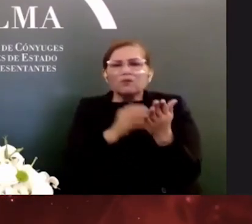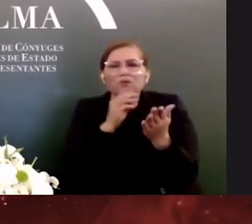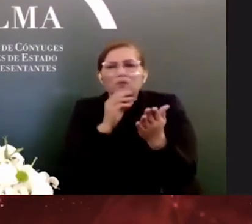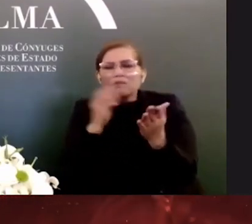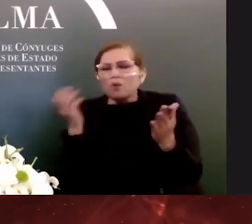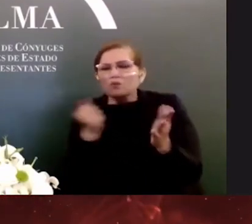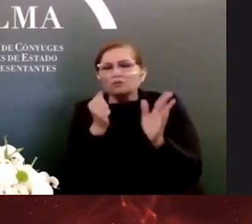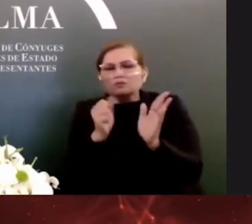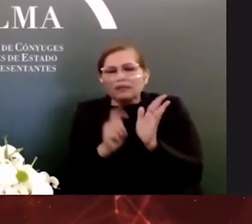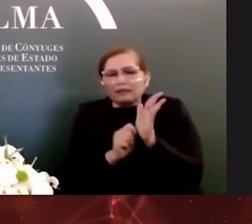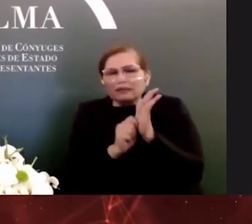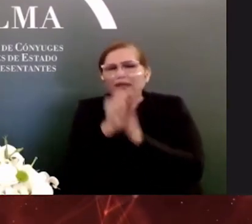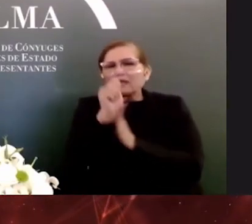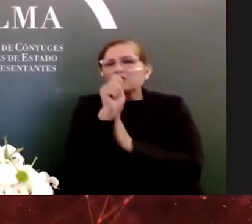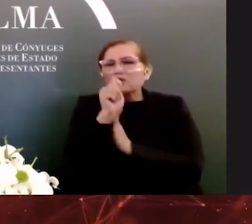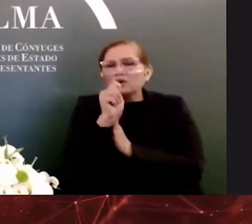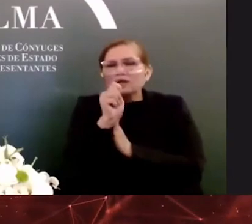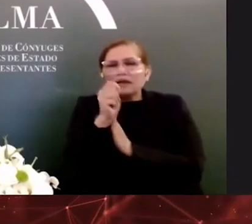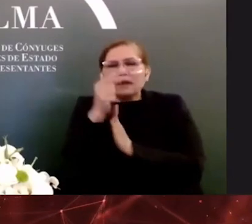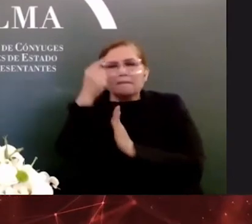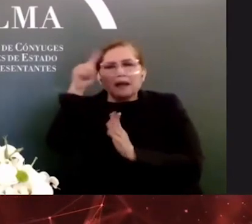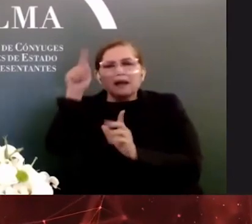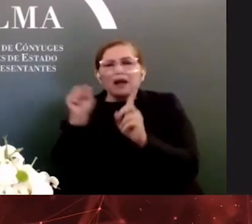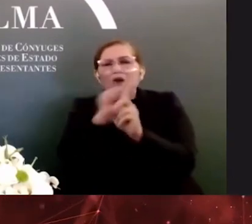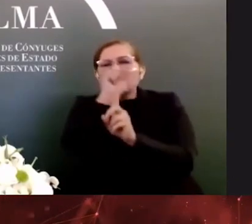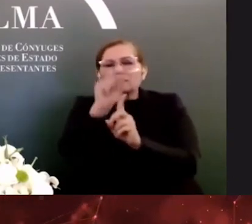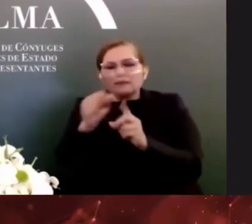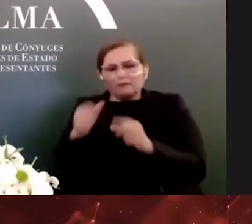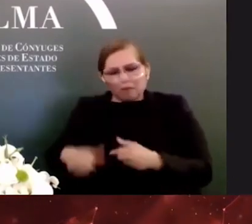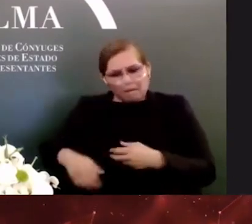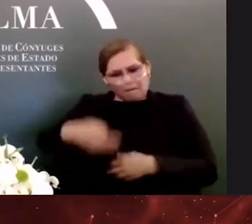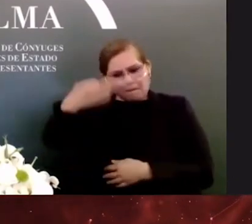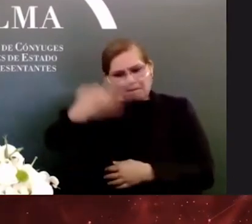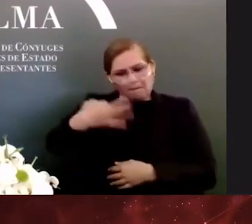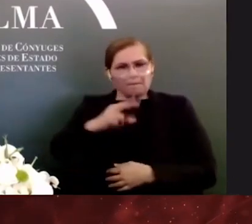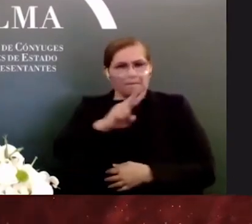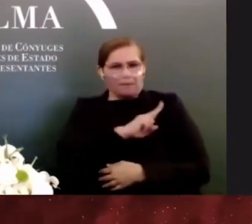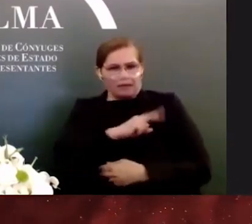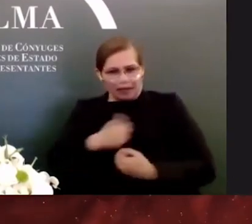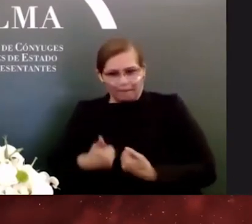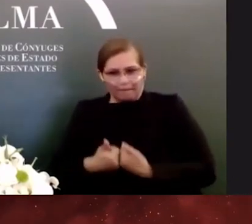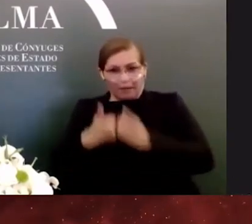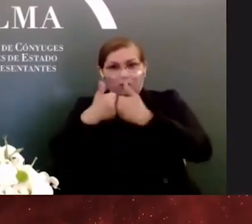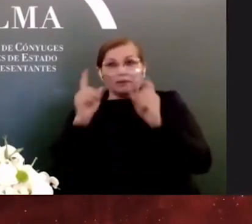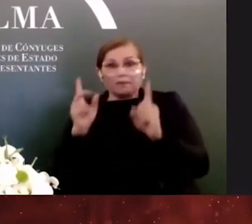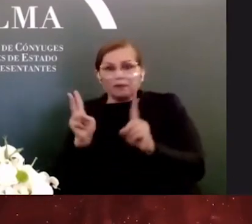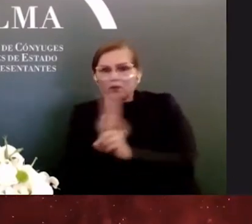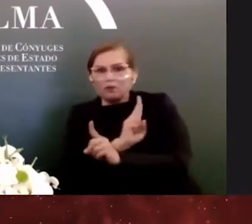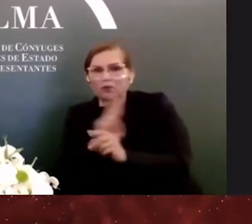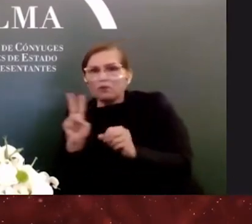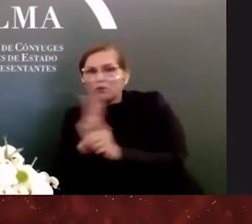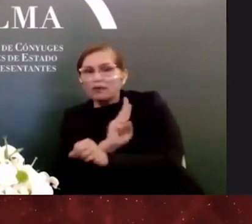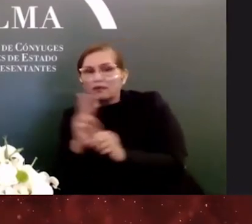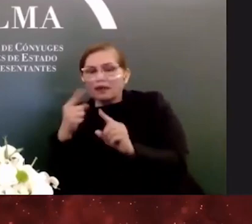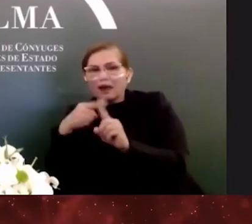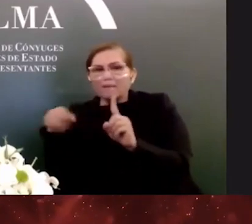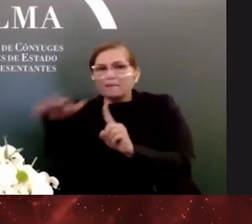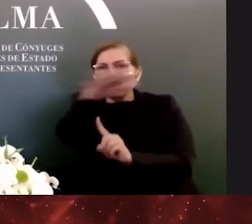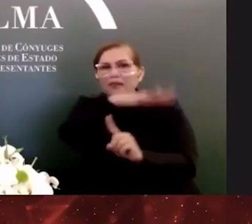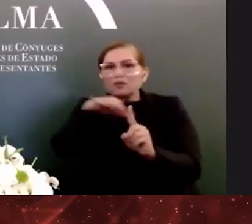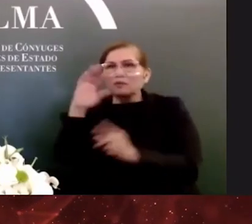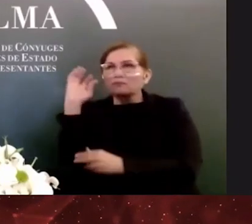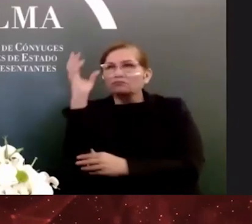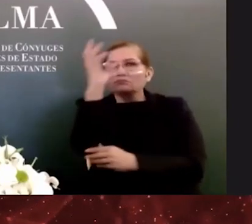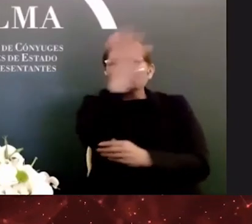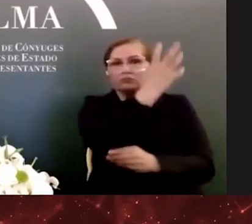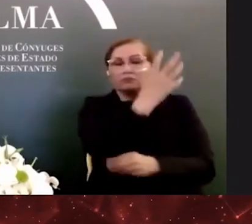alternativas que tienen como objetivo mejorar su calidad de vida y también preservar los bosques nativos. Asimismo,